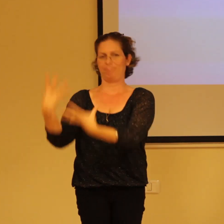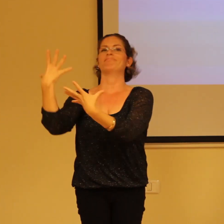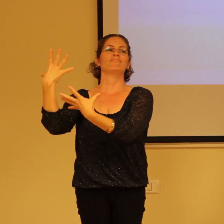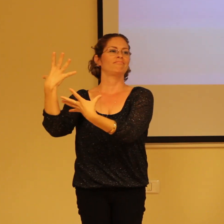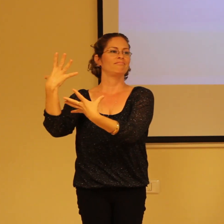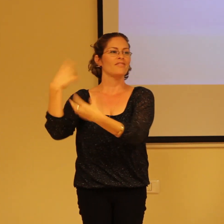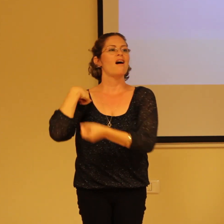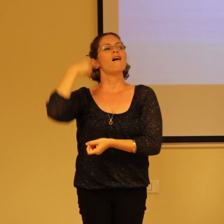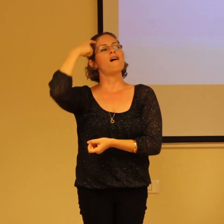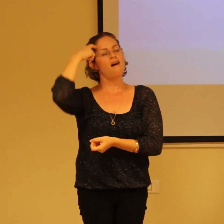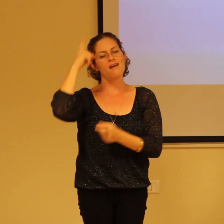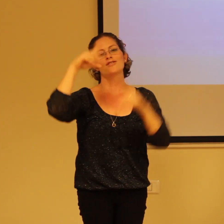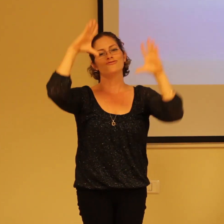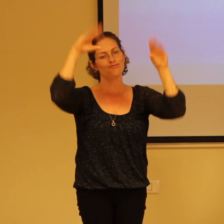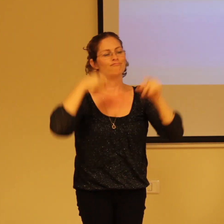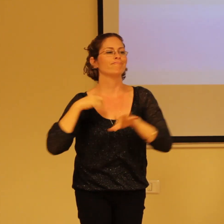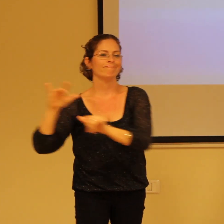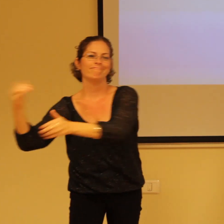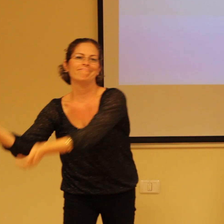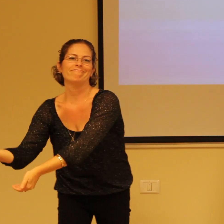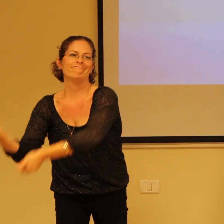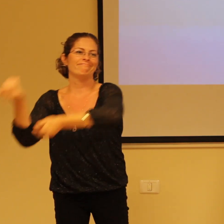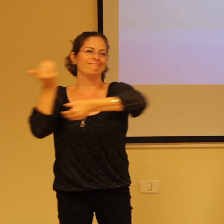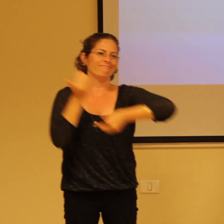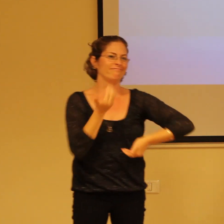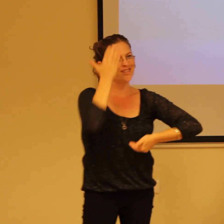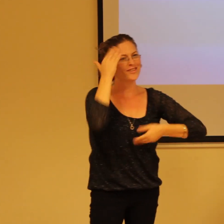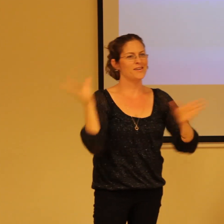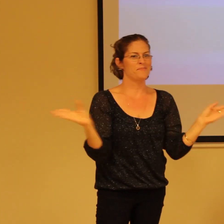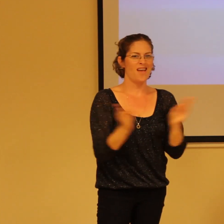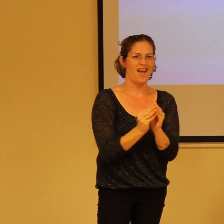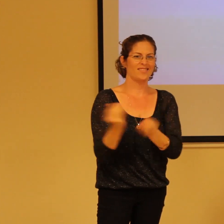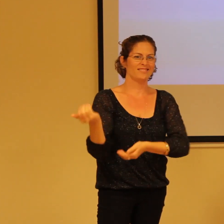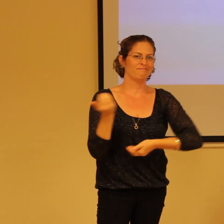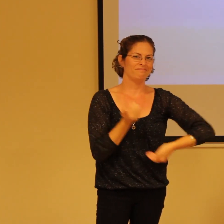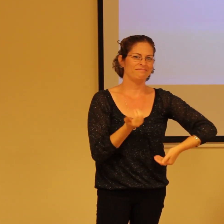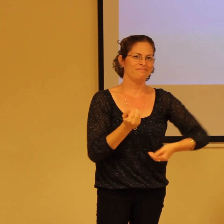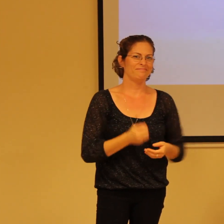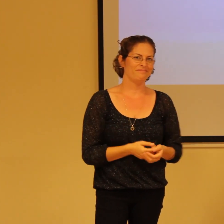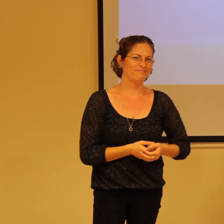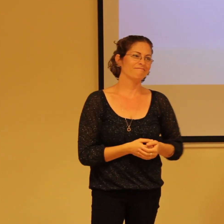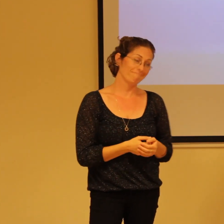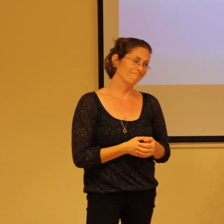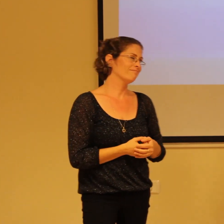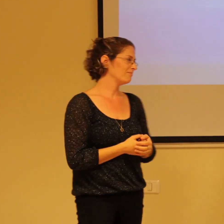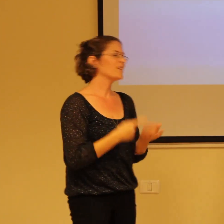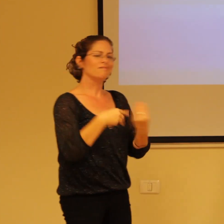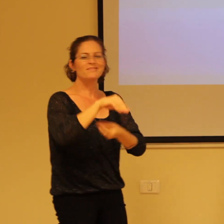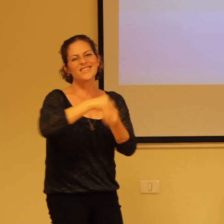הזה, וברגע שהיה הפסקת חשמל, התנורה הזאת נדליקה, ואז הבנתי שצריך לקום לקחת את הילדה. אז יש גם